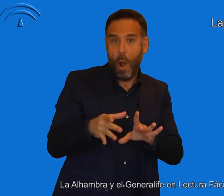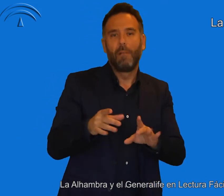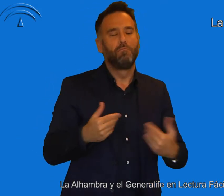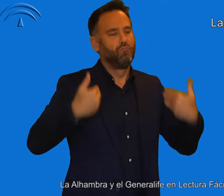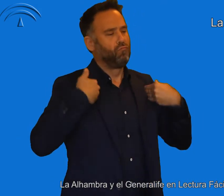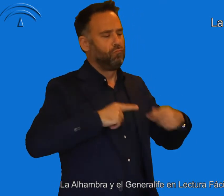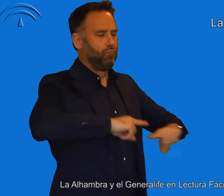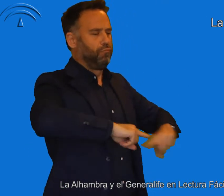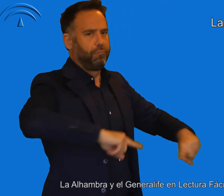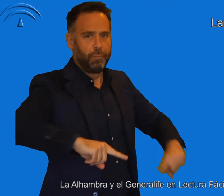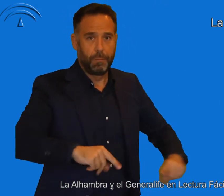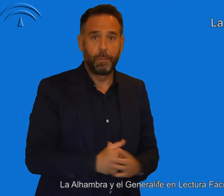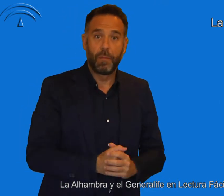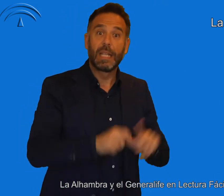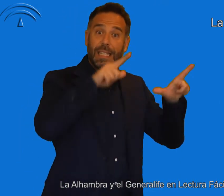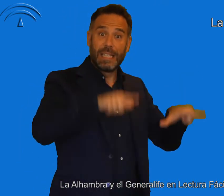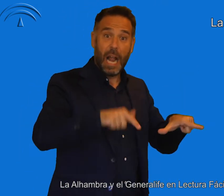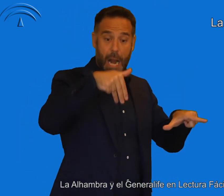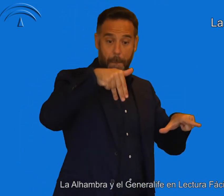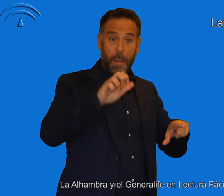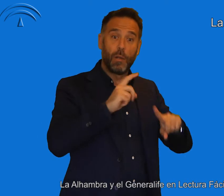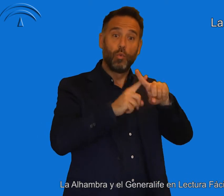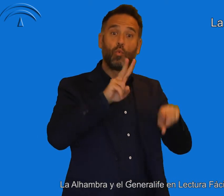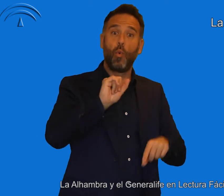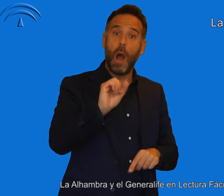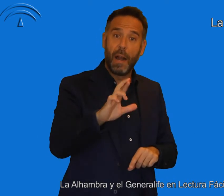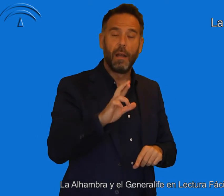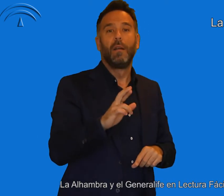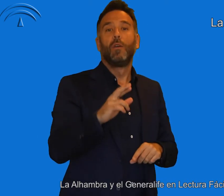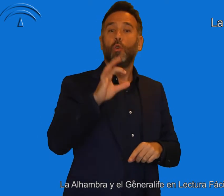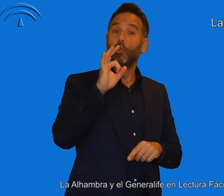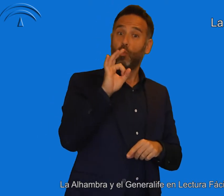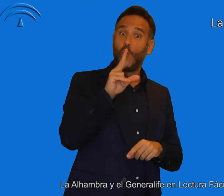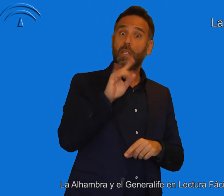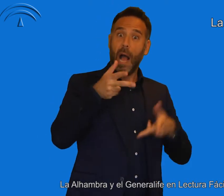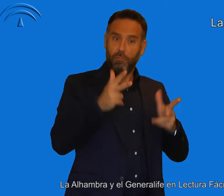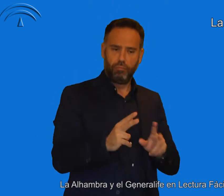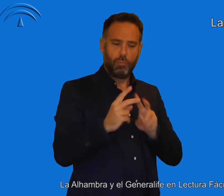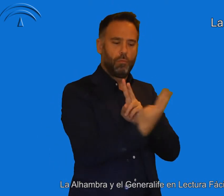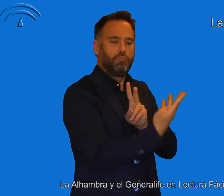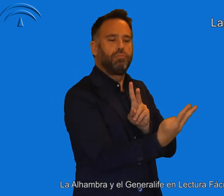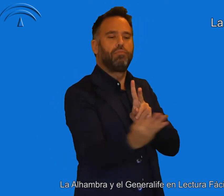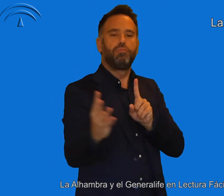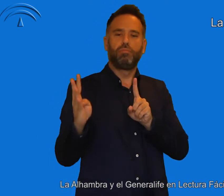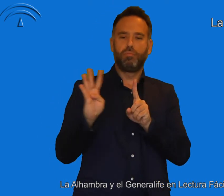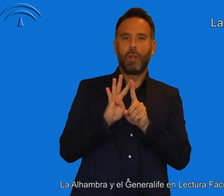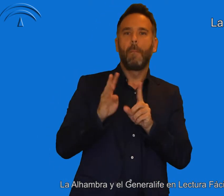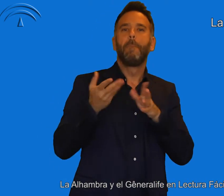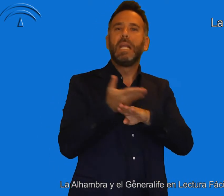de mayor confianza del sultán. En la sala del Meksuar, el sultán se reunía con el Consejo de